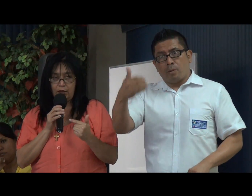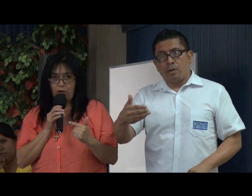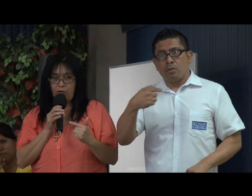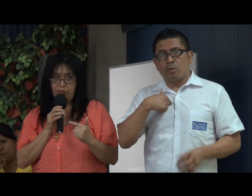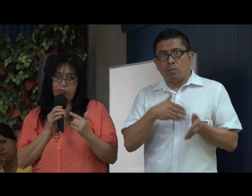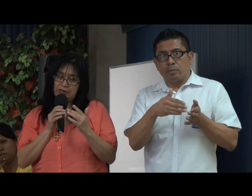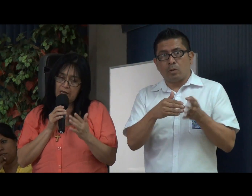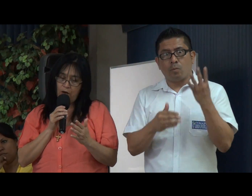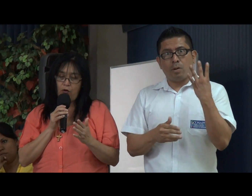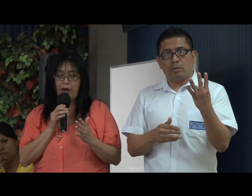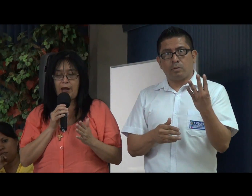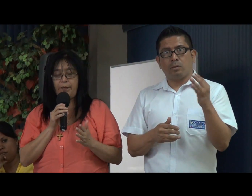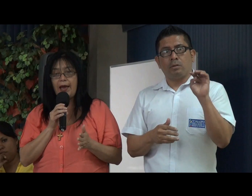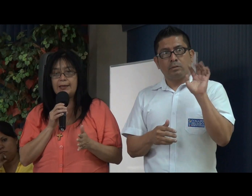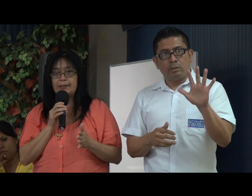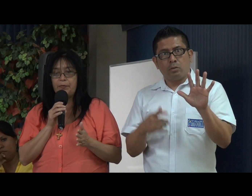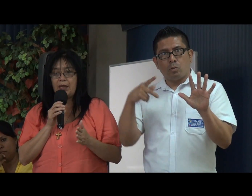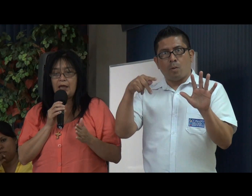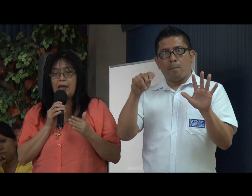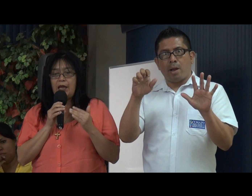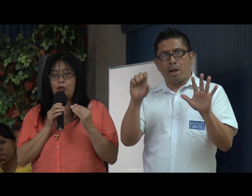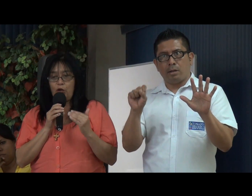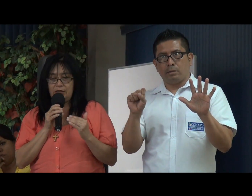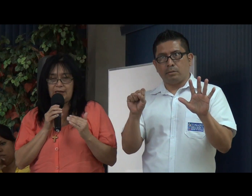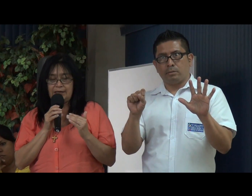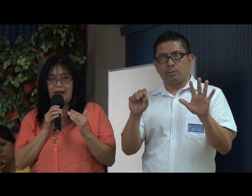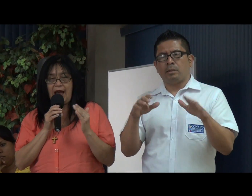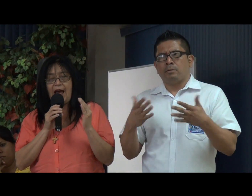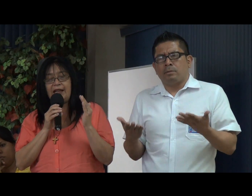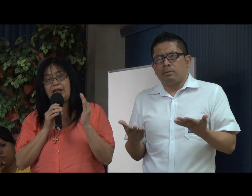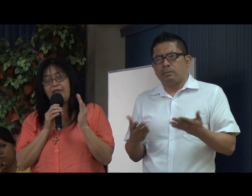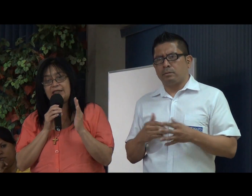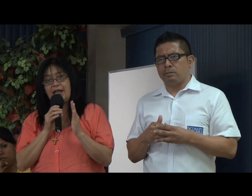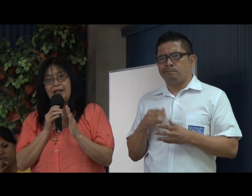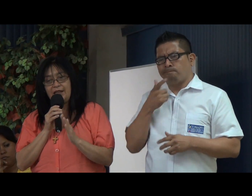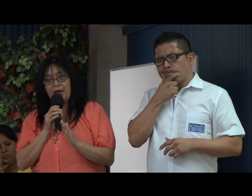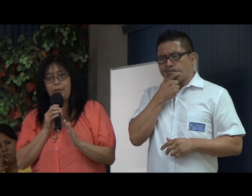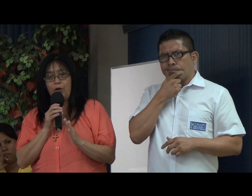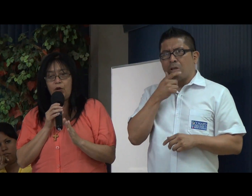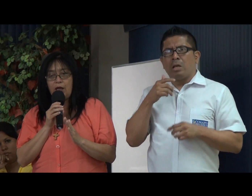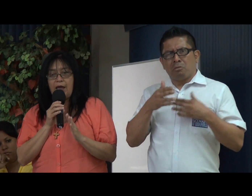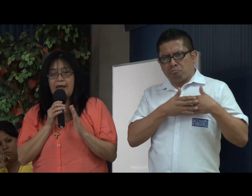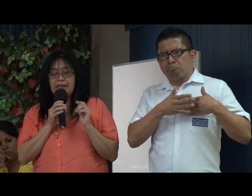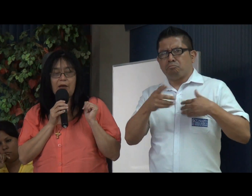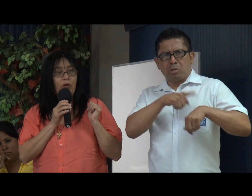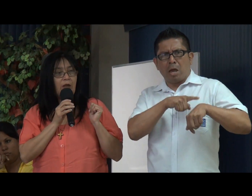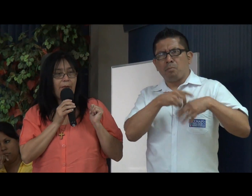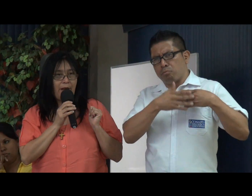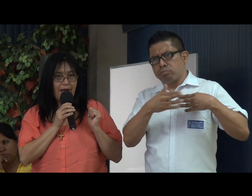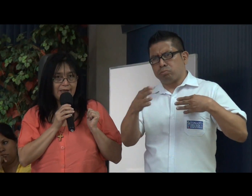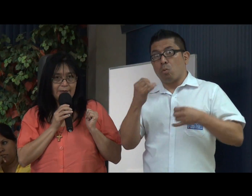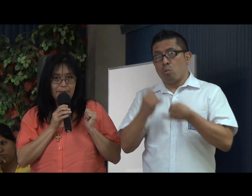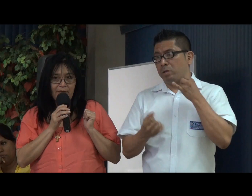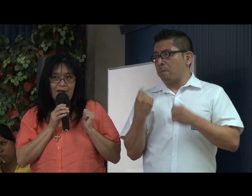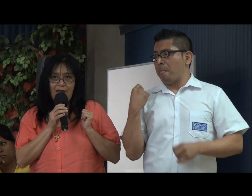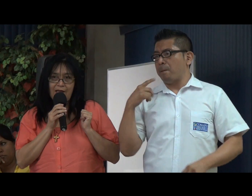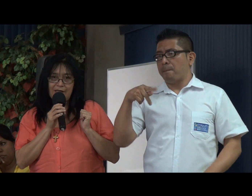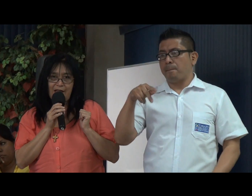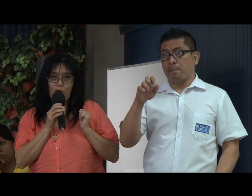4, 5 en la PAES. Entonces, a través del tiempo, en esta última PAES, tuve